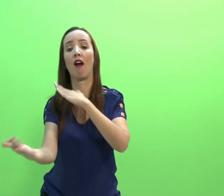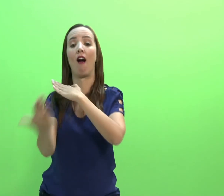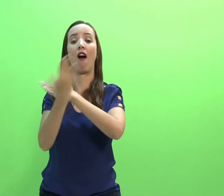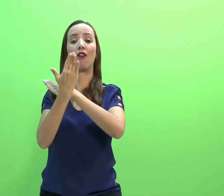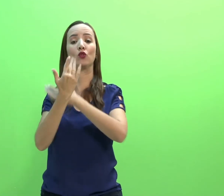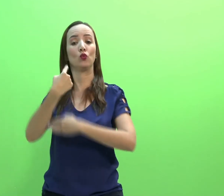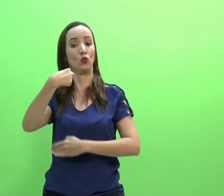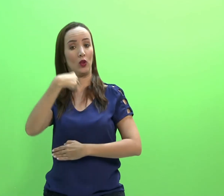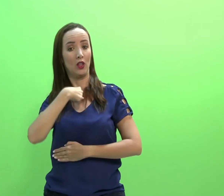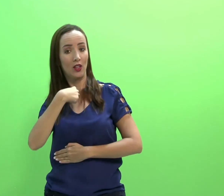estudantil,